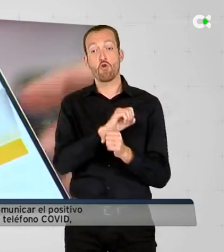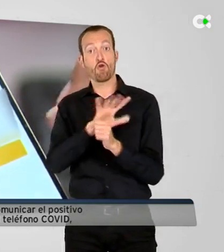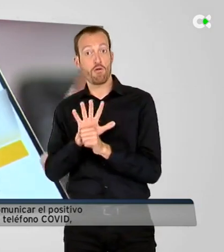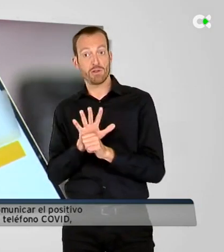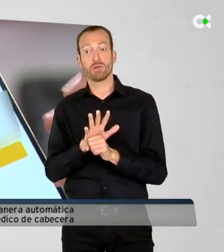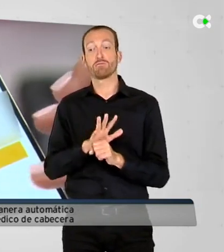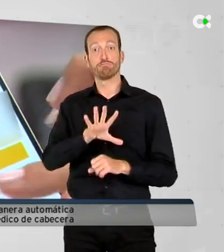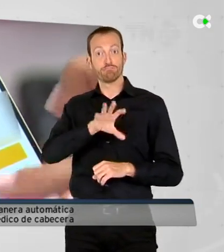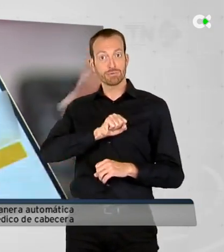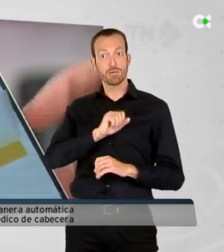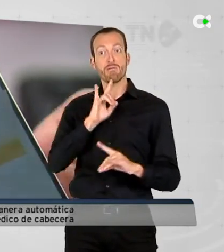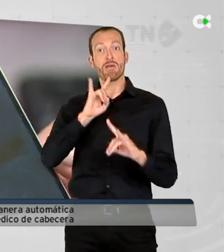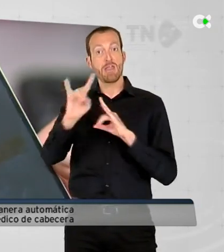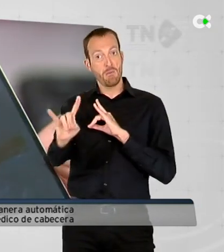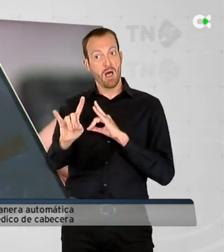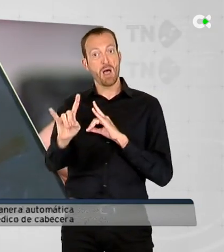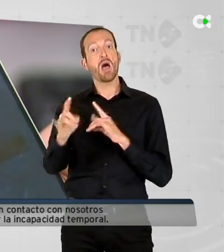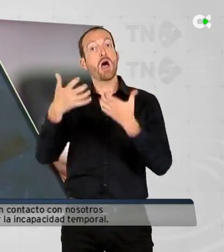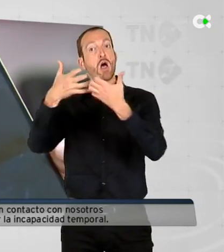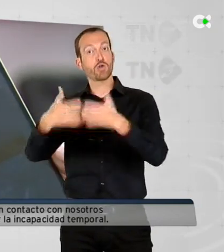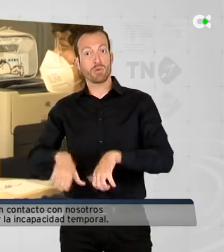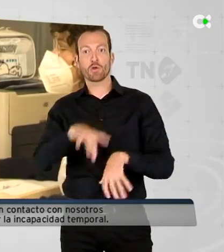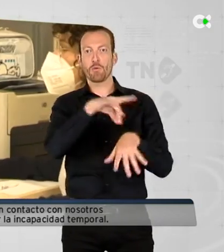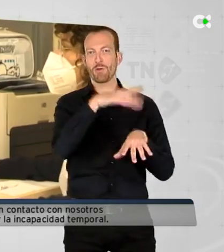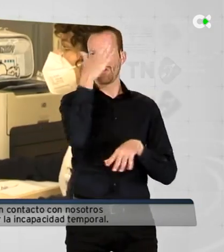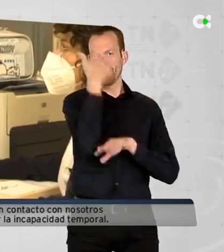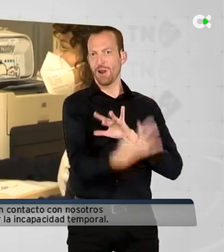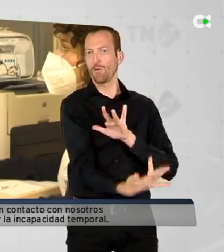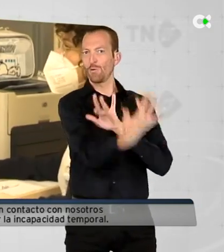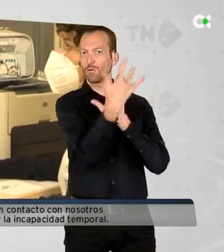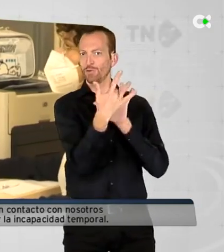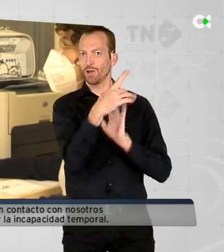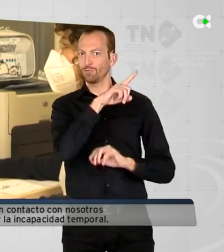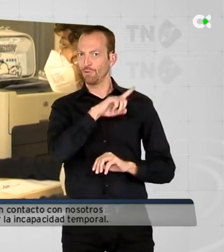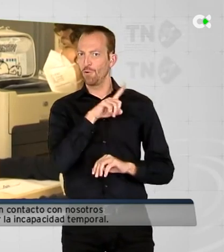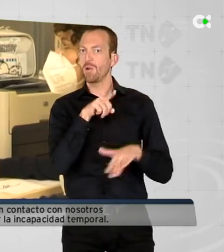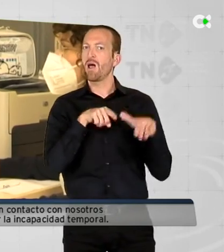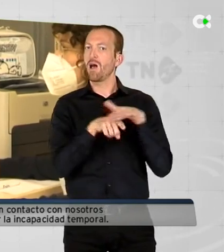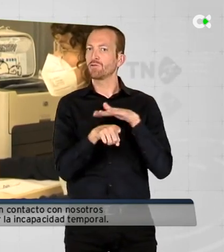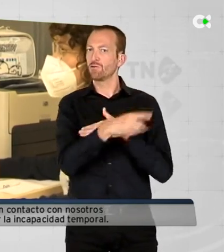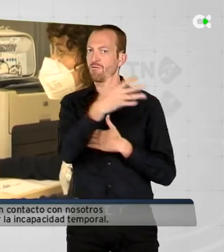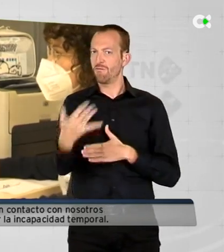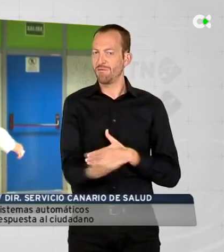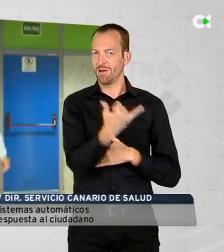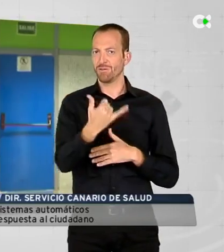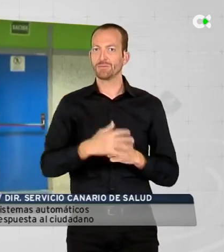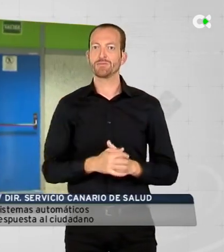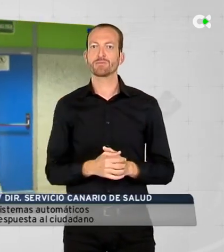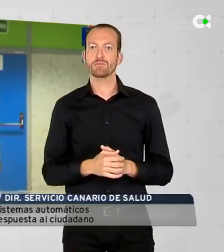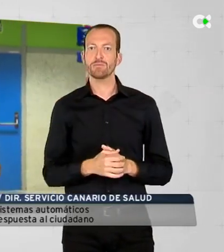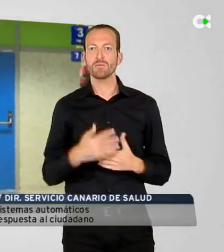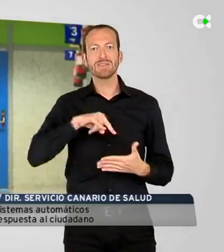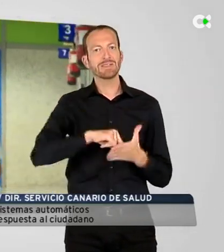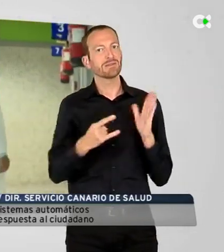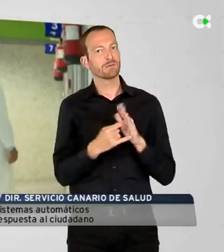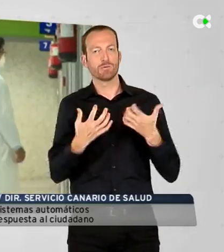teléfono covid de manera automática el médico de cabecera se pondrá en contacto con nosotras para tramitar la incapacidad temporal buscar sistemas